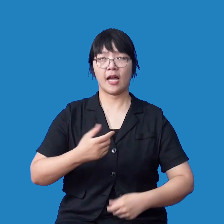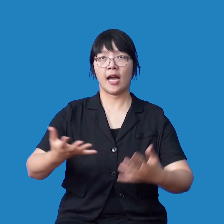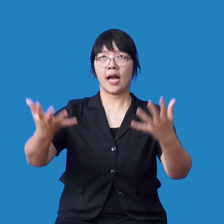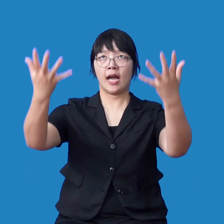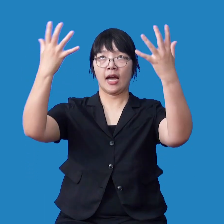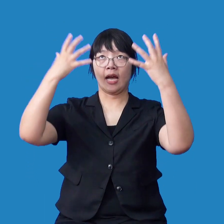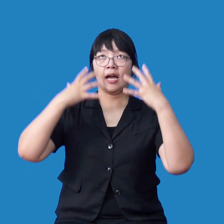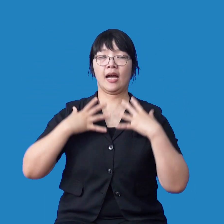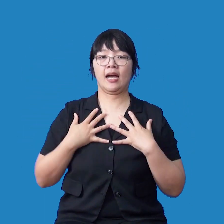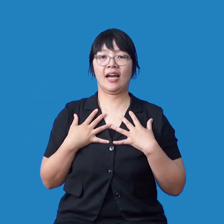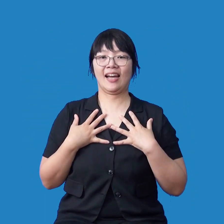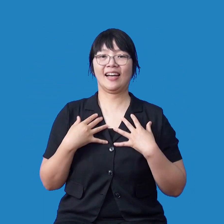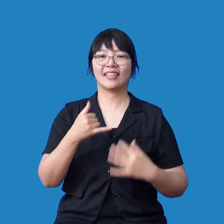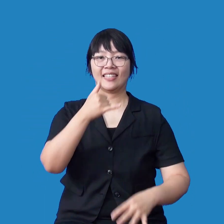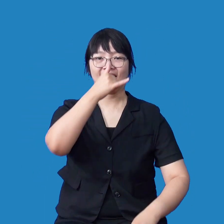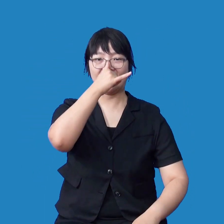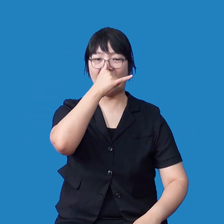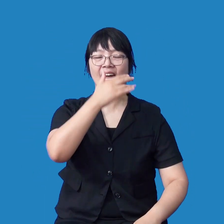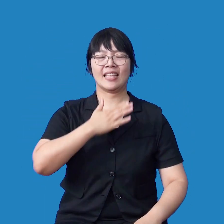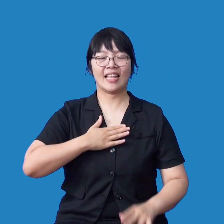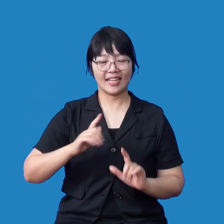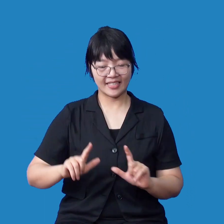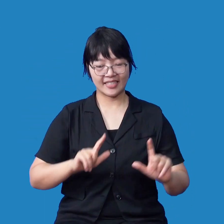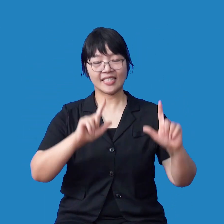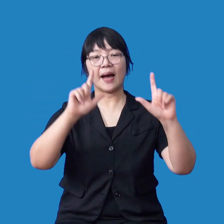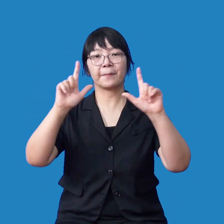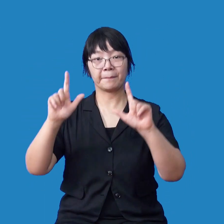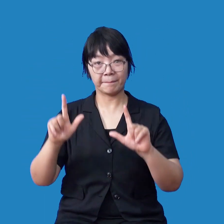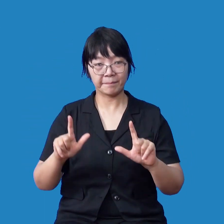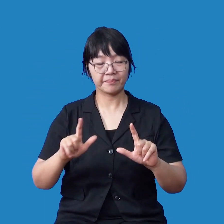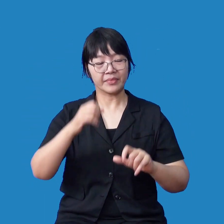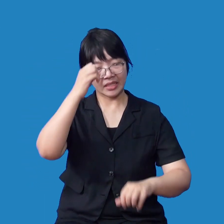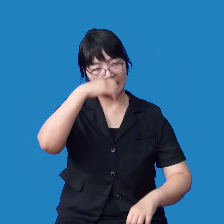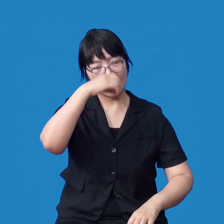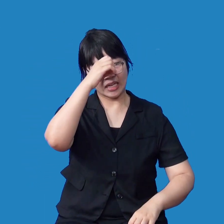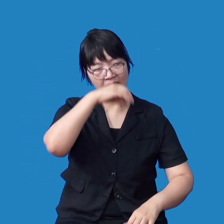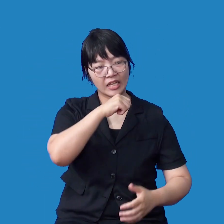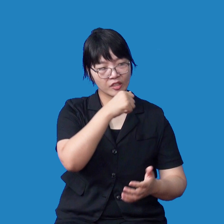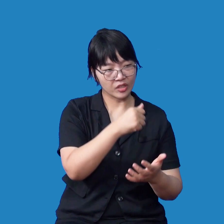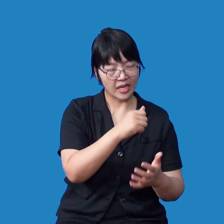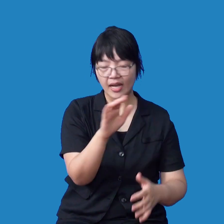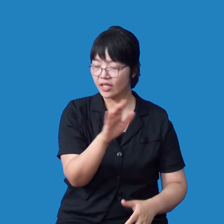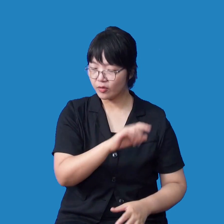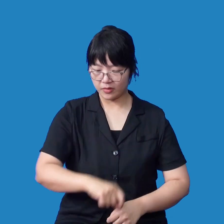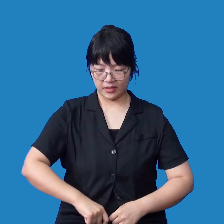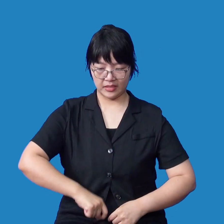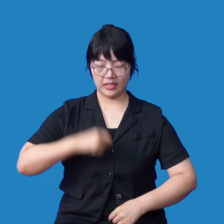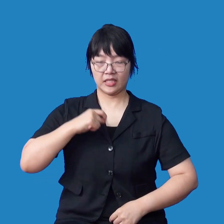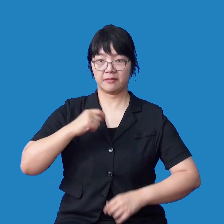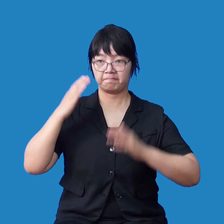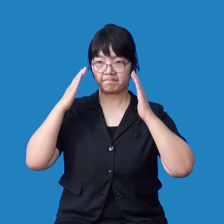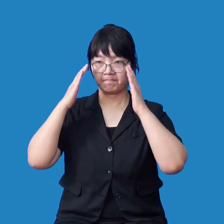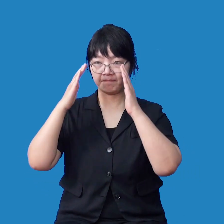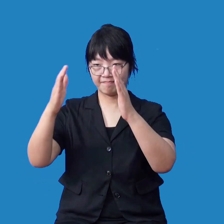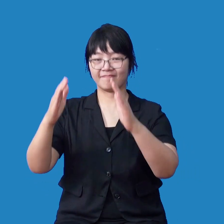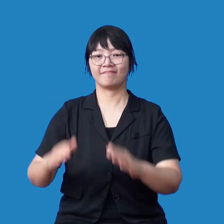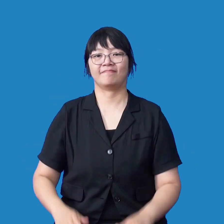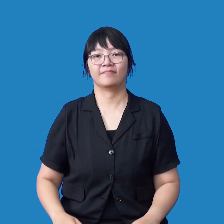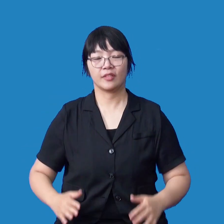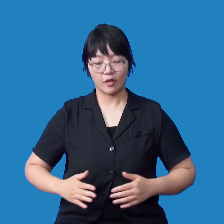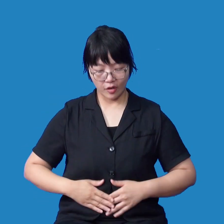한 삶의 행군을 할 수 있는 가슴이 준비되어 있는지. 의의 흉배. 허리에는 뭘